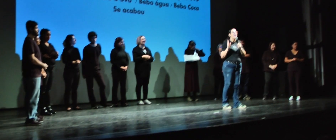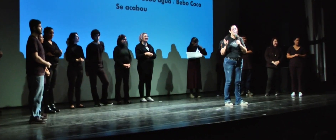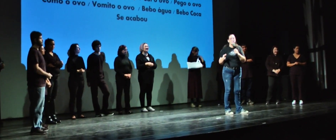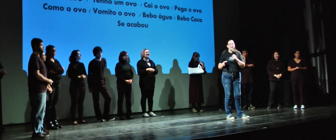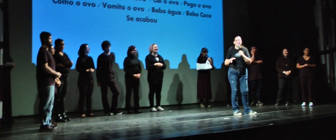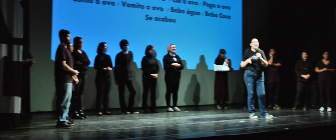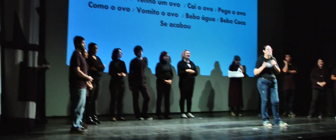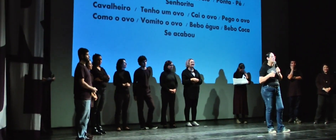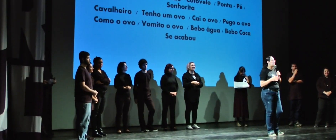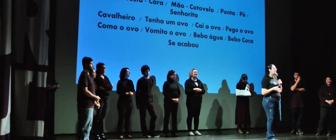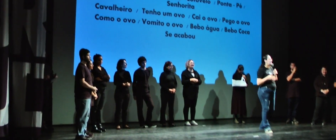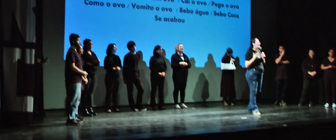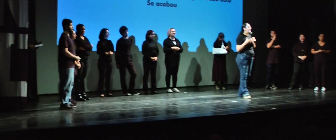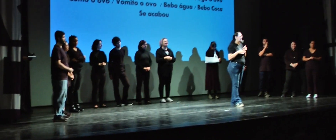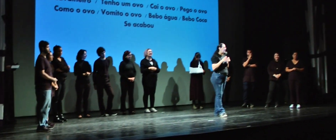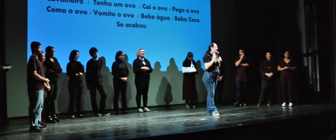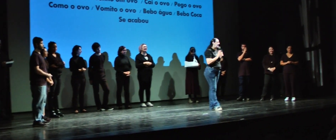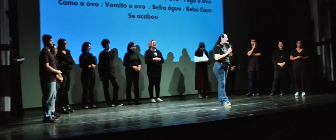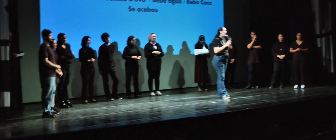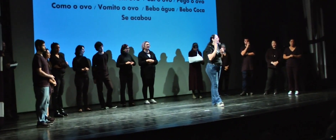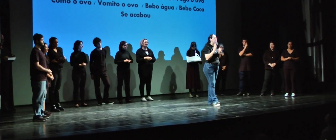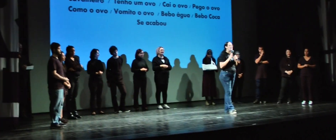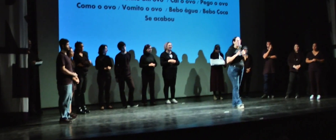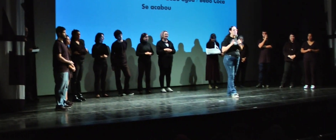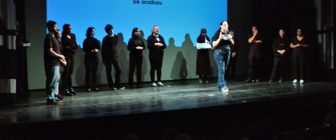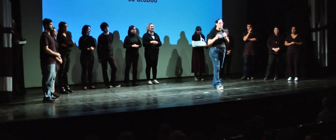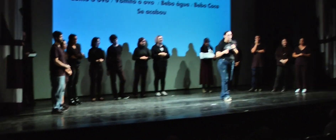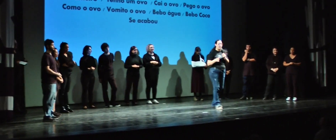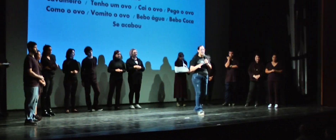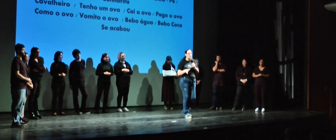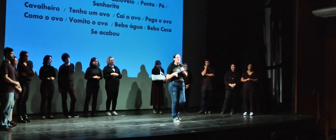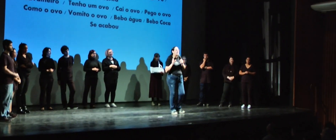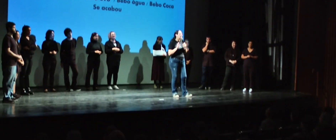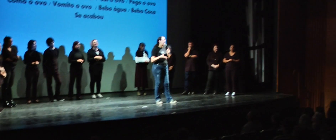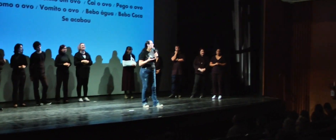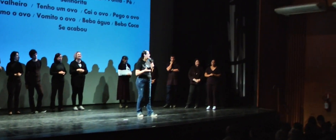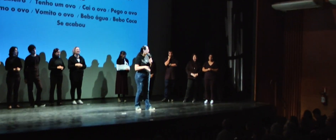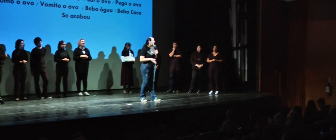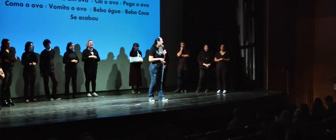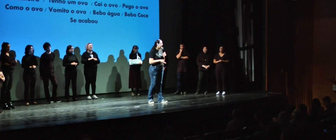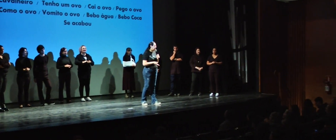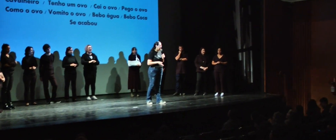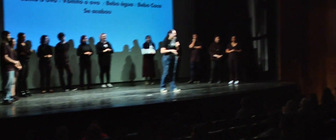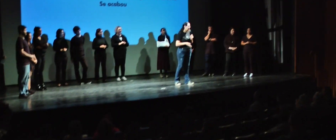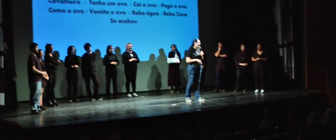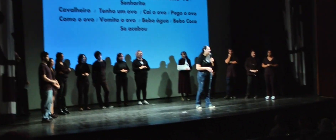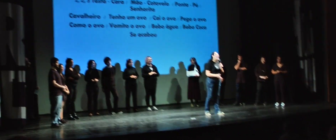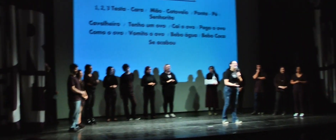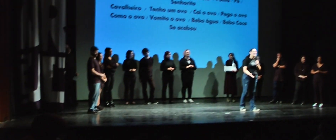Essa parlenda a gente utiliza para treinar a nossa memória de curto prazo e também a nossa coordenação motora. Essa